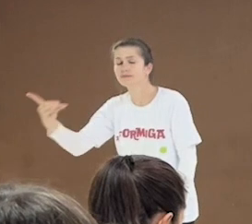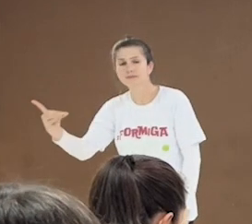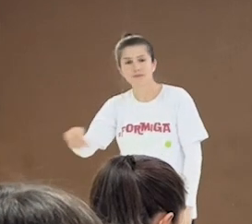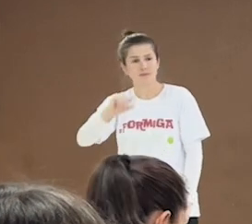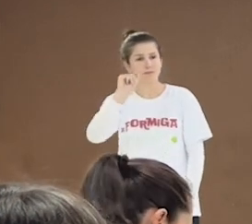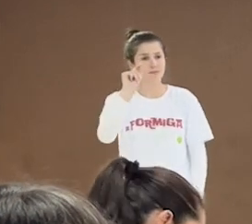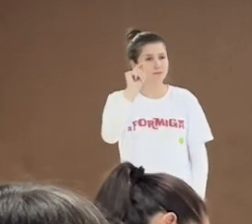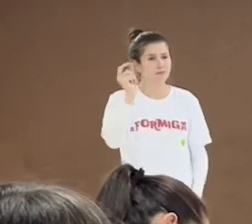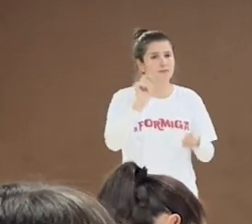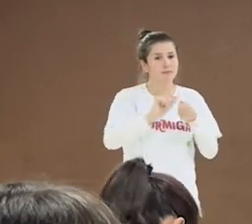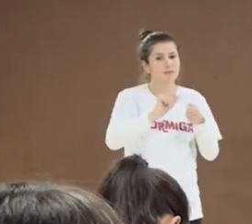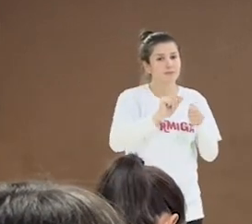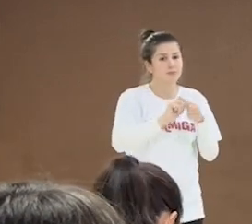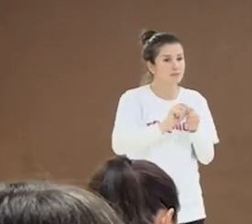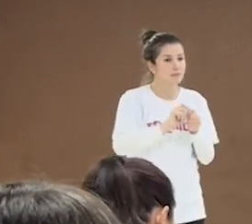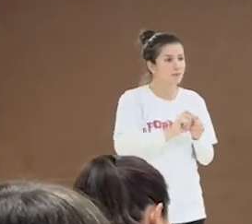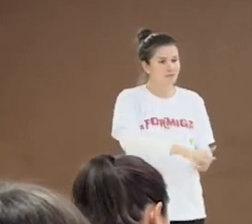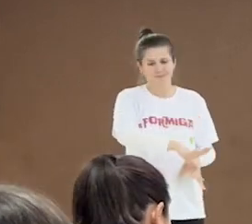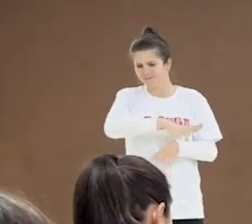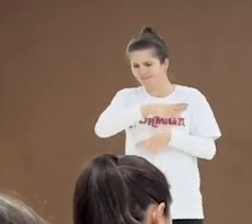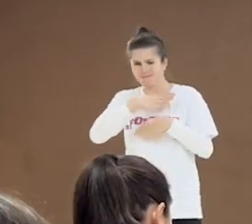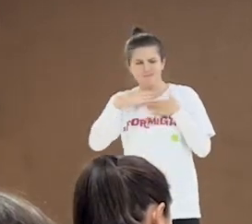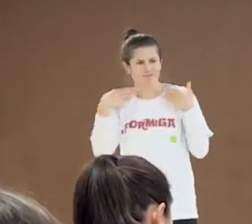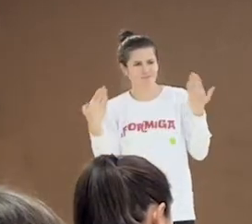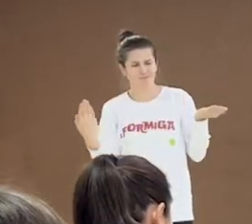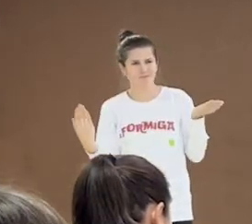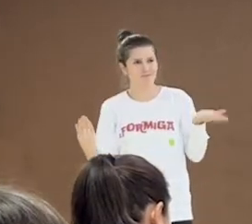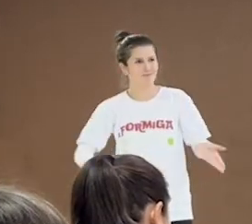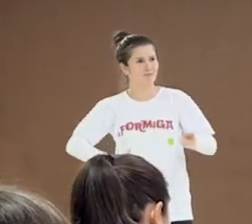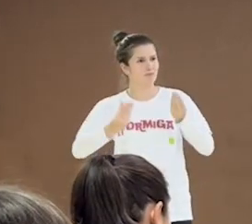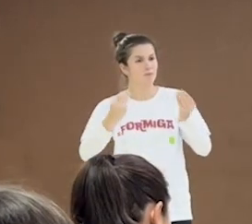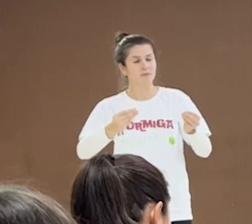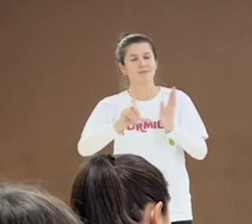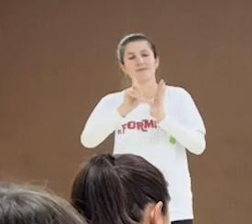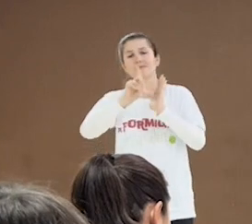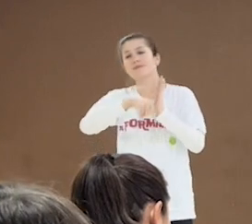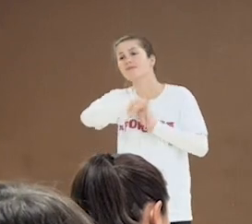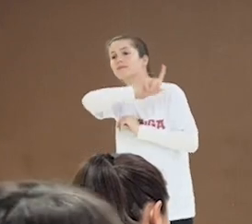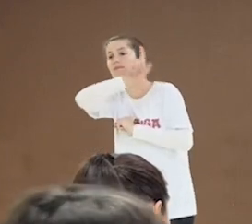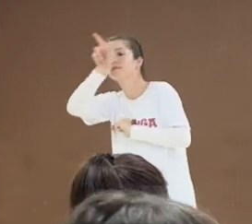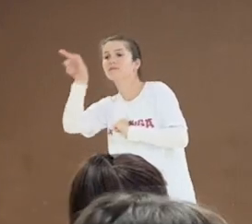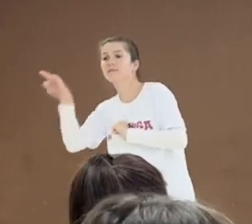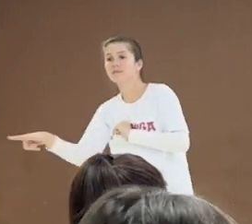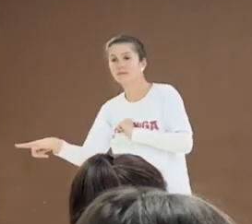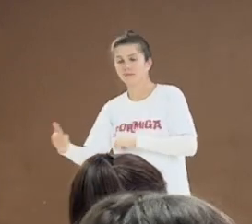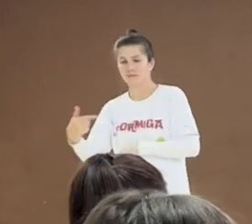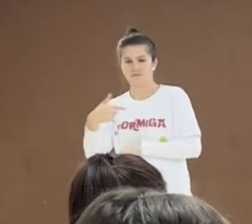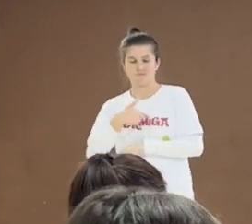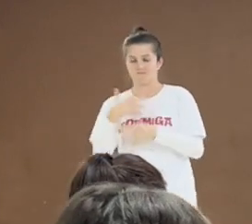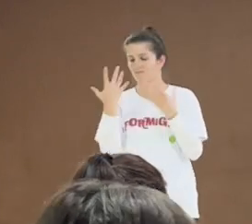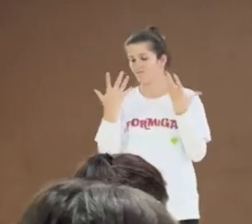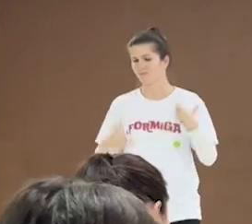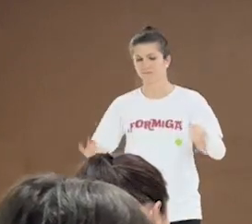que foi isso? Tá um horror. E depois que você se foi, eu me revoltei e destruí tudo. E fui